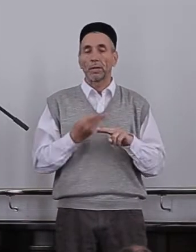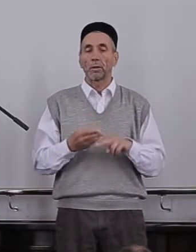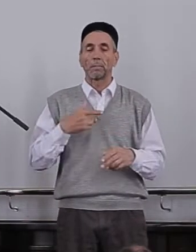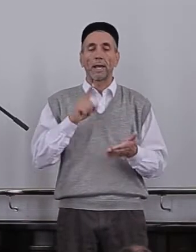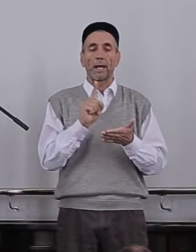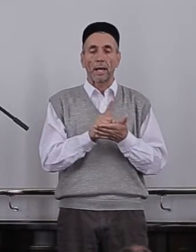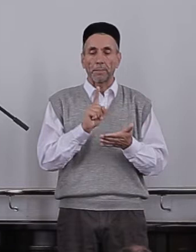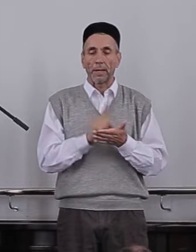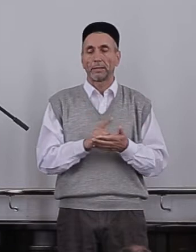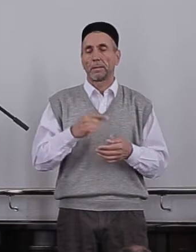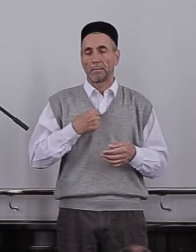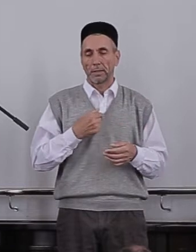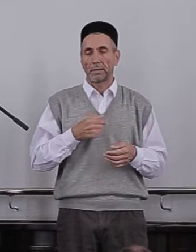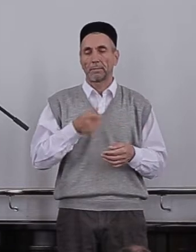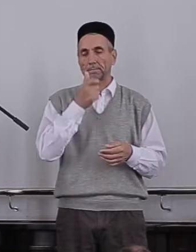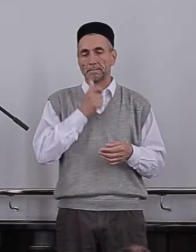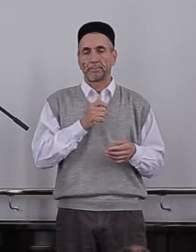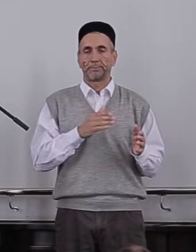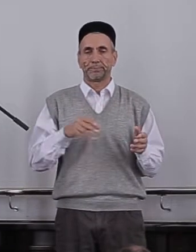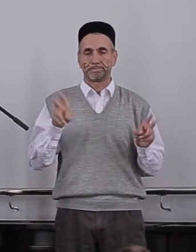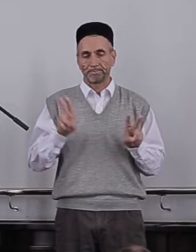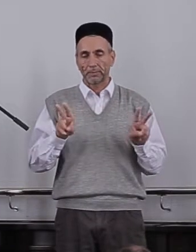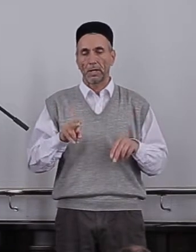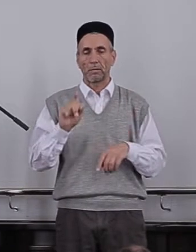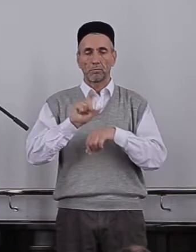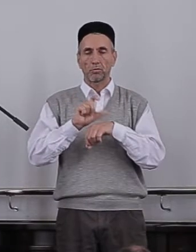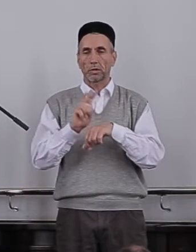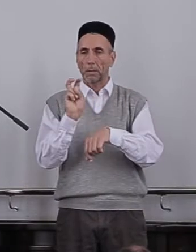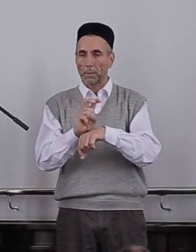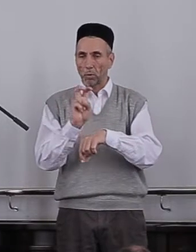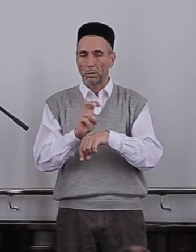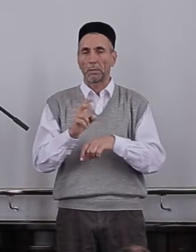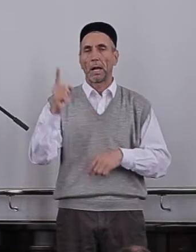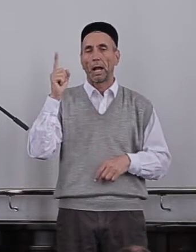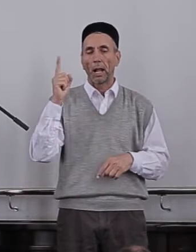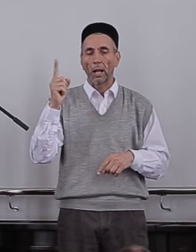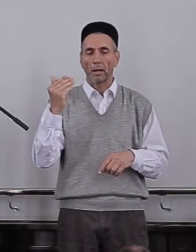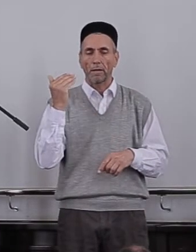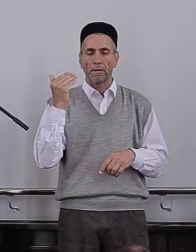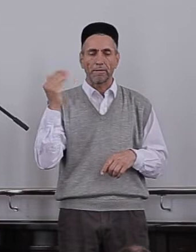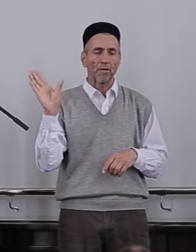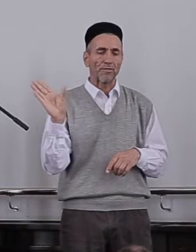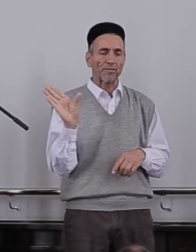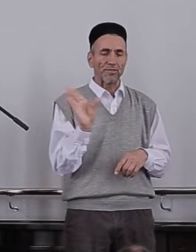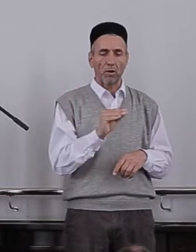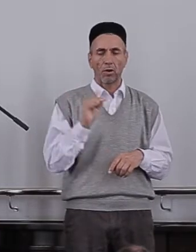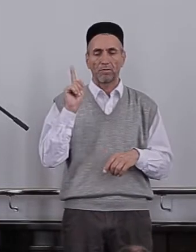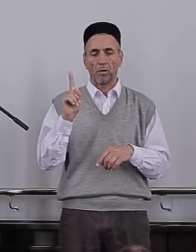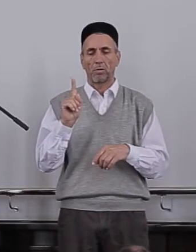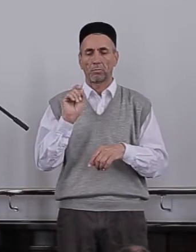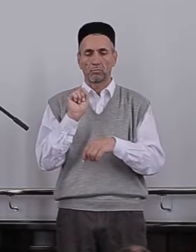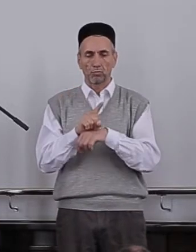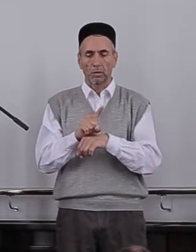менә бу әйбер хөрмәте җәмәга тәртип. Мәшкә киләбез икән Аллаһ Таалә тарафына. Иң һәм без уларга тиешбез.